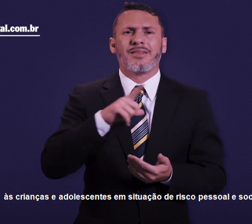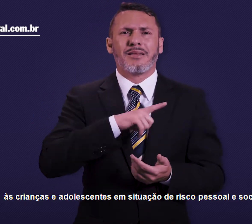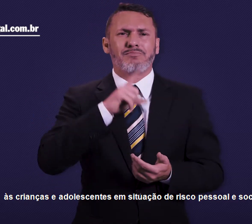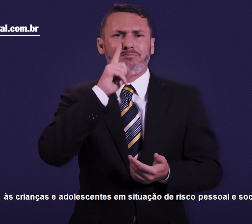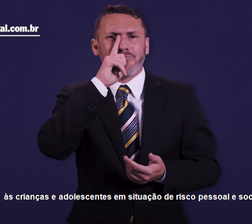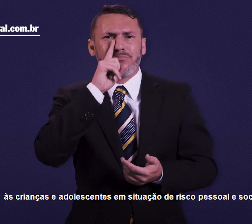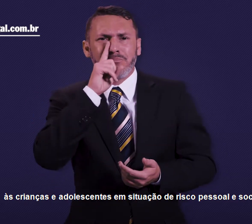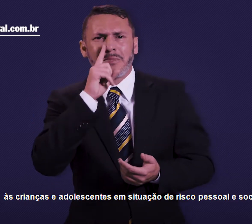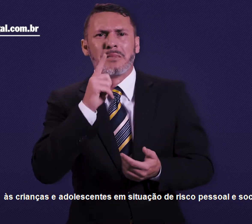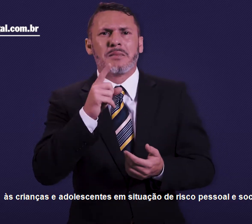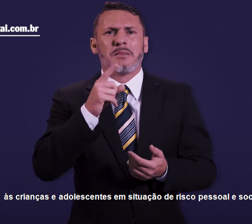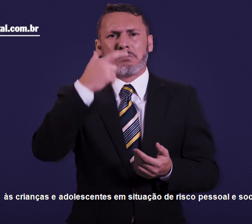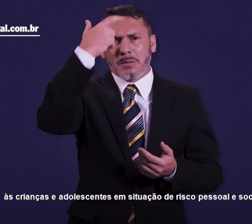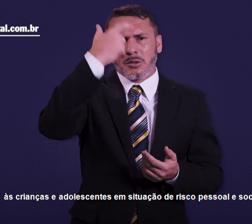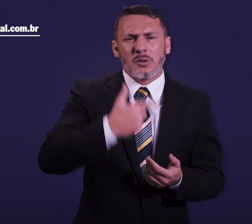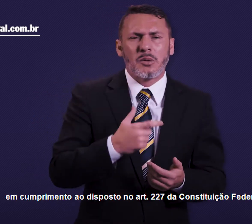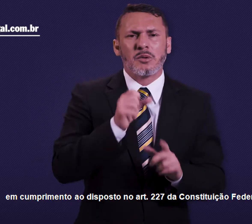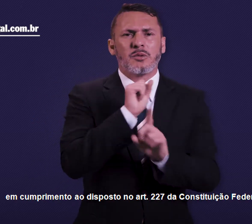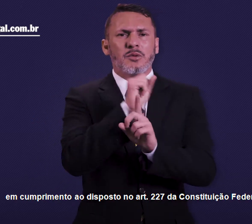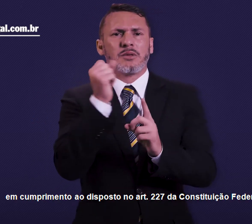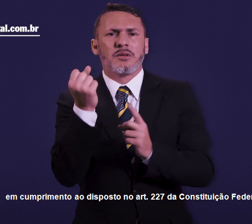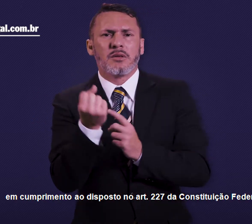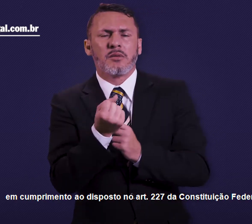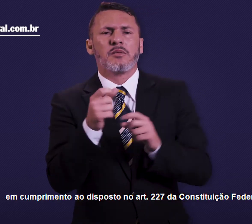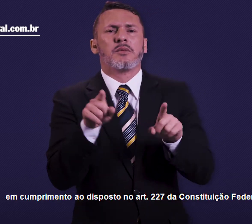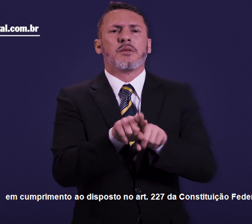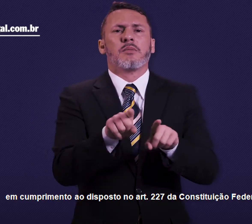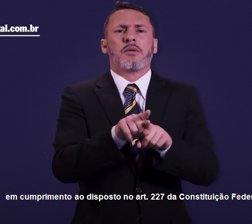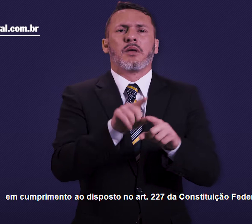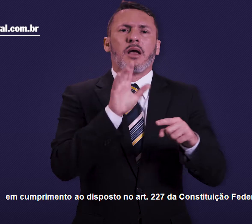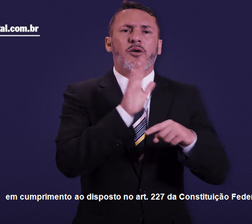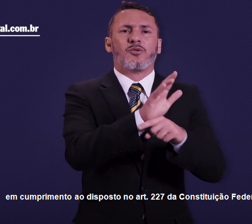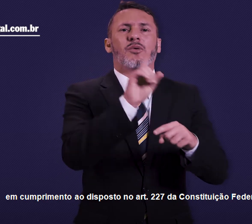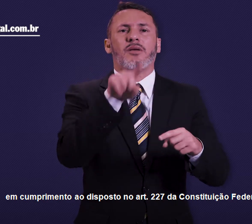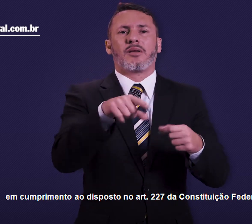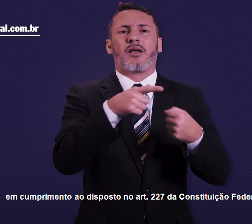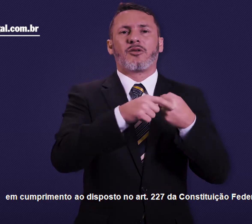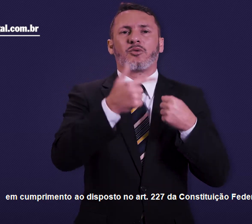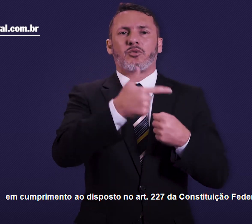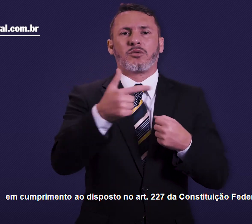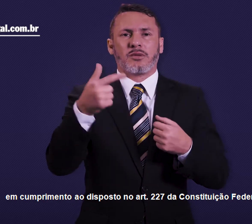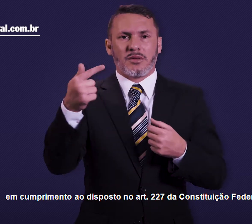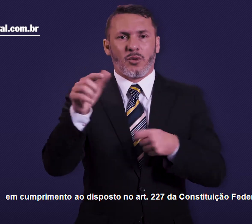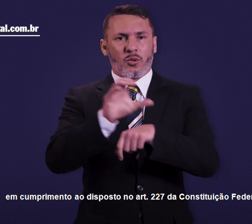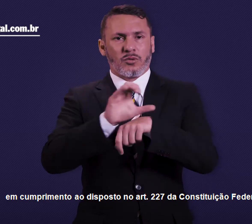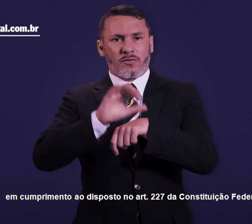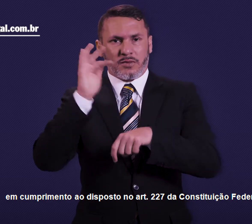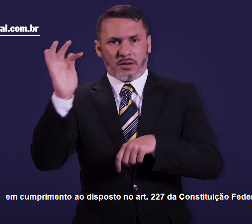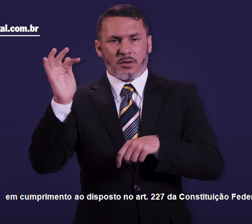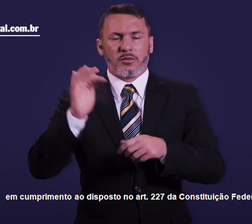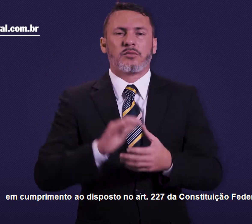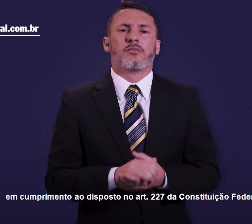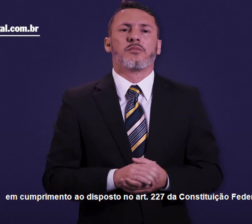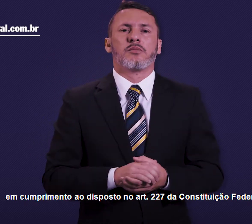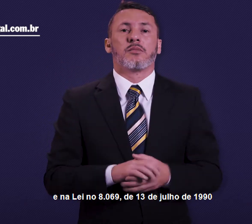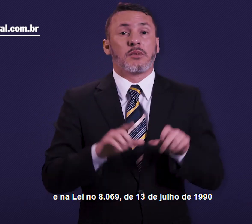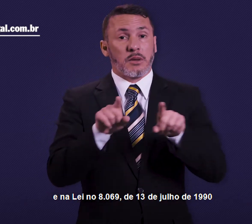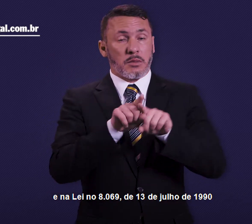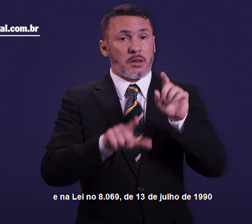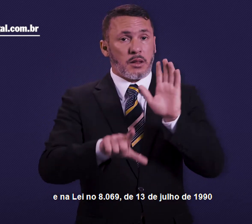risco pessoal e social, em cumprimento ao disposto no artigo 227 da Constituição Federal e na Lei